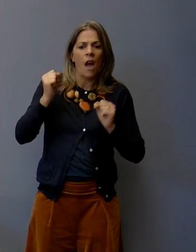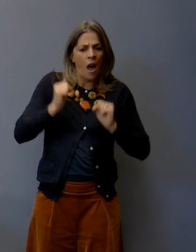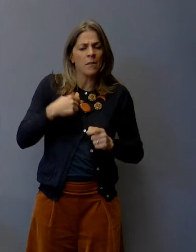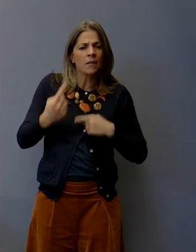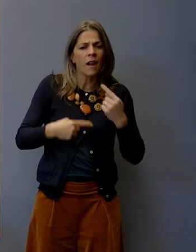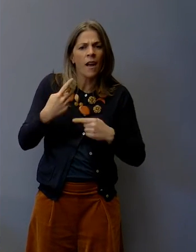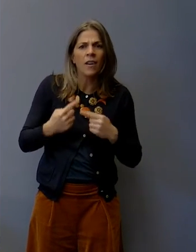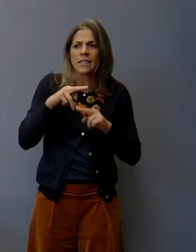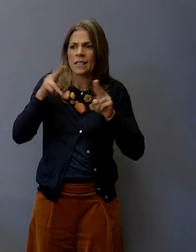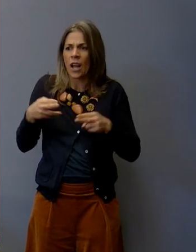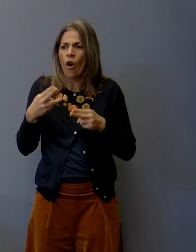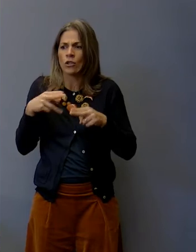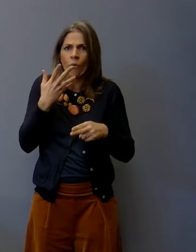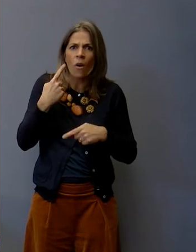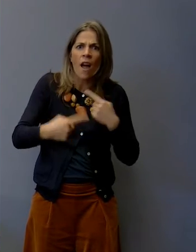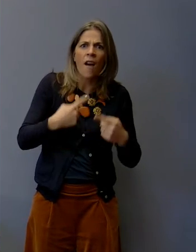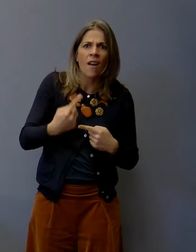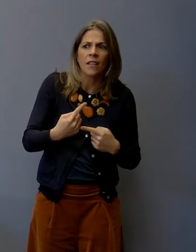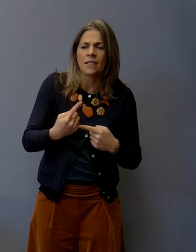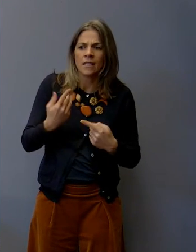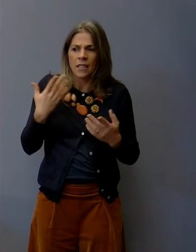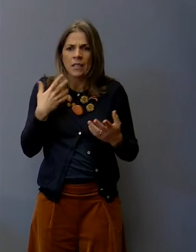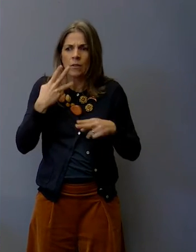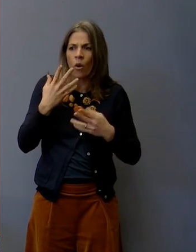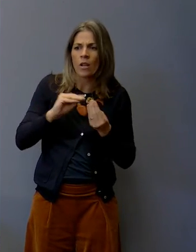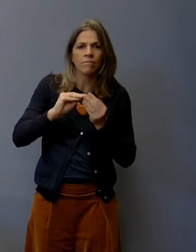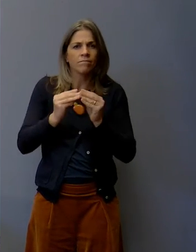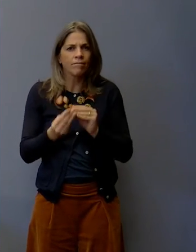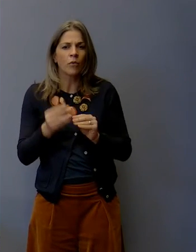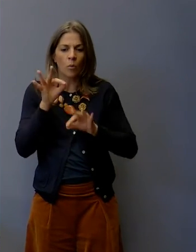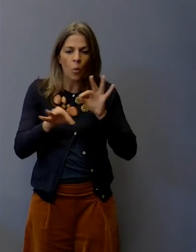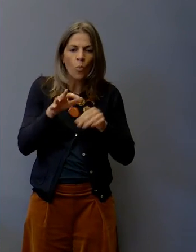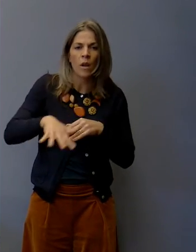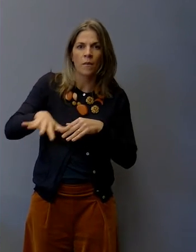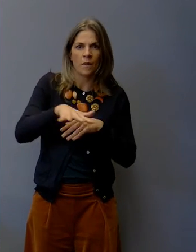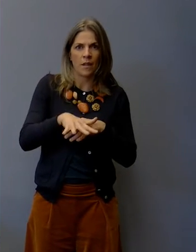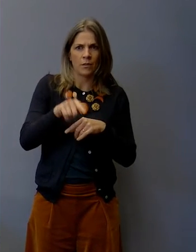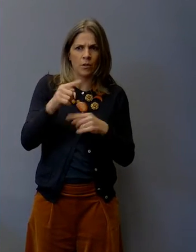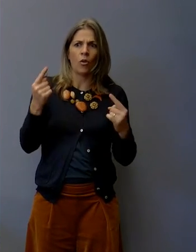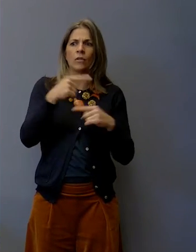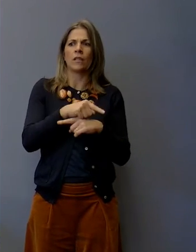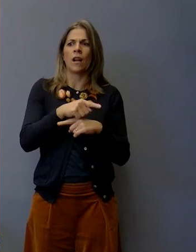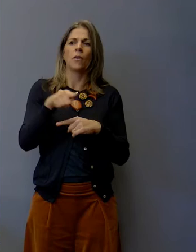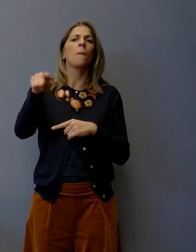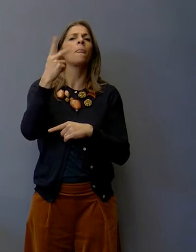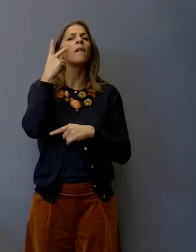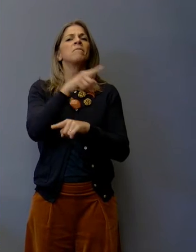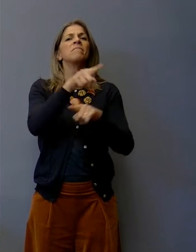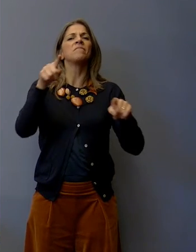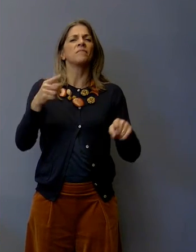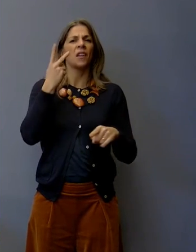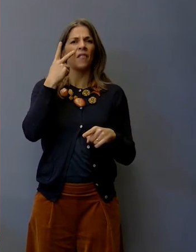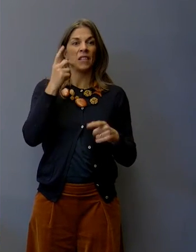semmai espropri invece per tutti mica utilità ma evidenza del disinteresse verso le cose belle dell'esistente